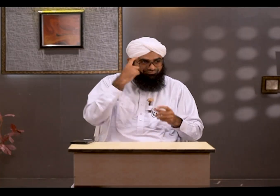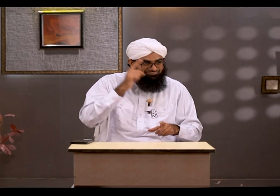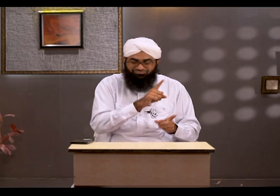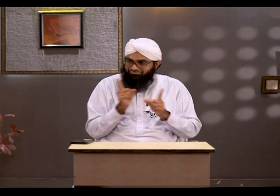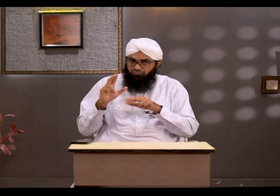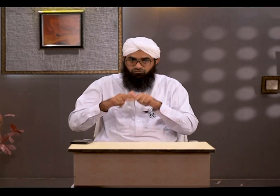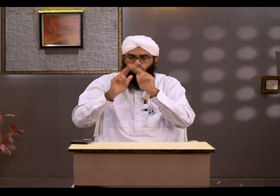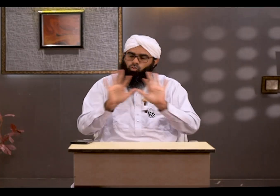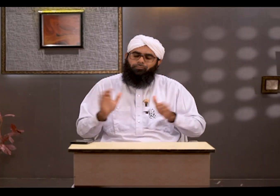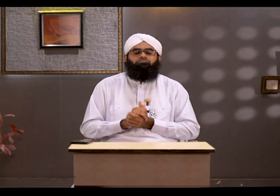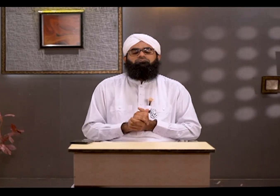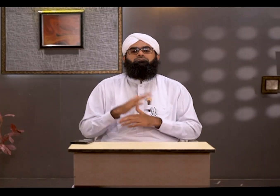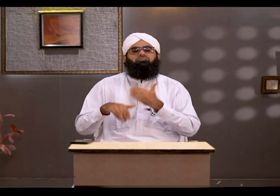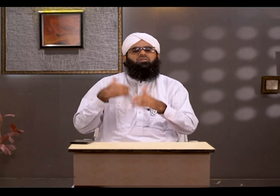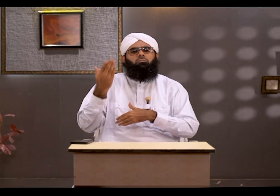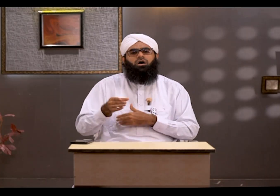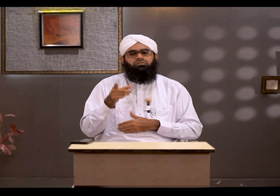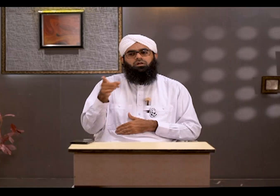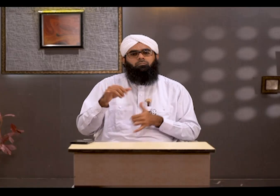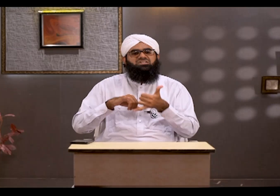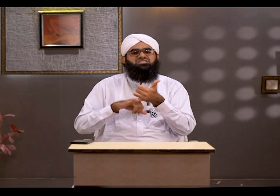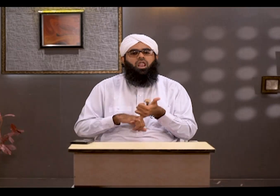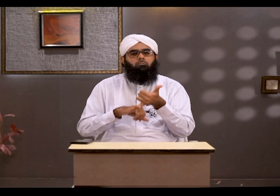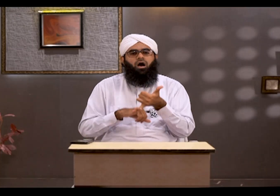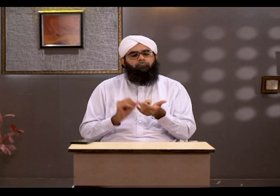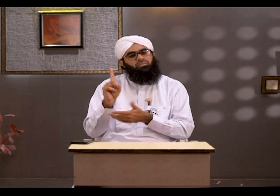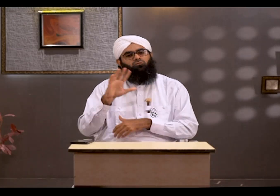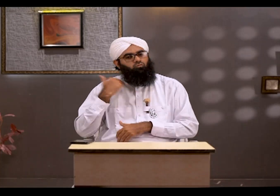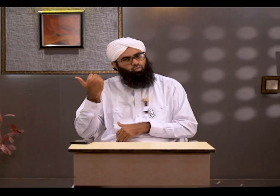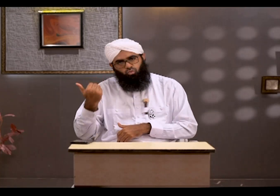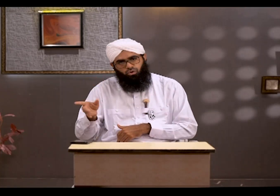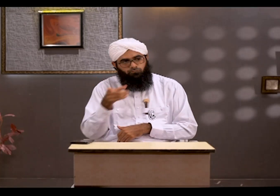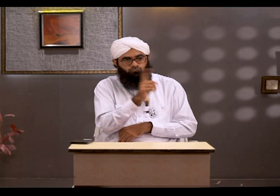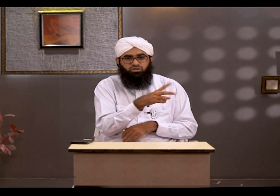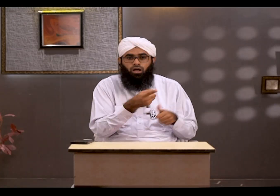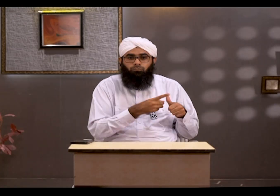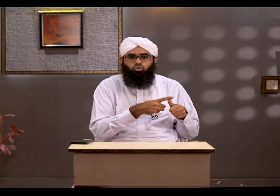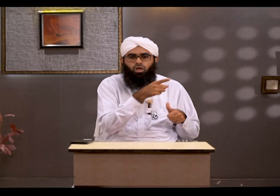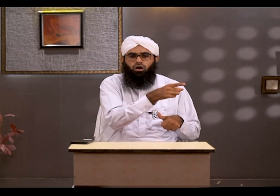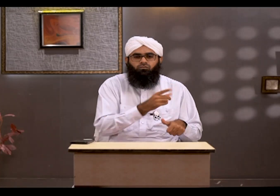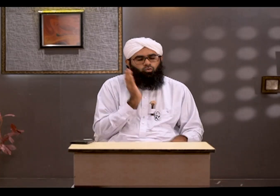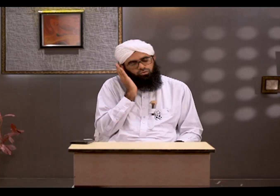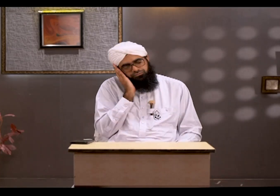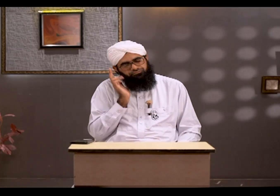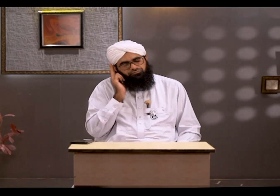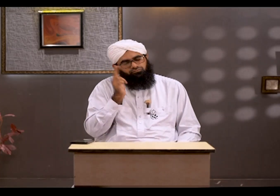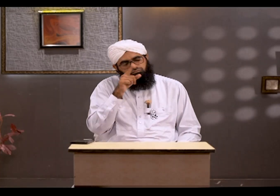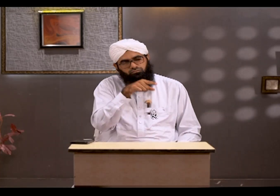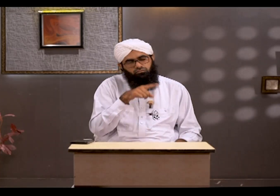سلمان فارسی رضی اللہ عنہ کا انتقال پہلے ہو گیا تو حضرت سیدنا عبداللہ بن سلام رضی اللہ عنہ نے انہیں خواب میں دیکھ کر